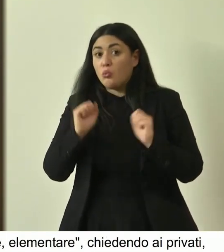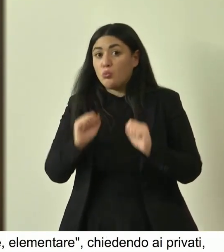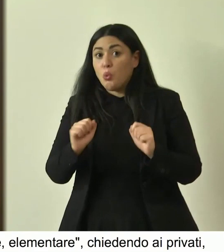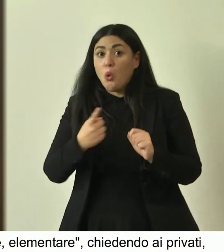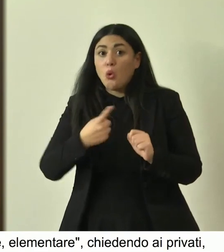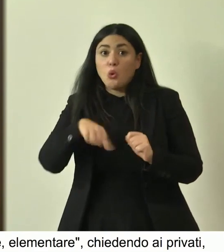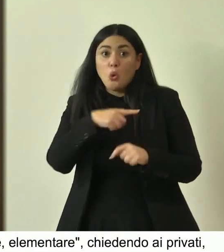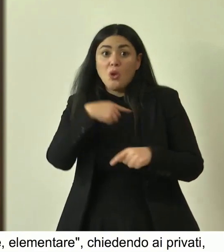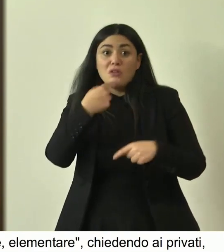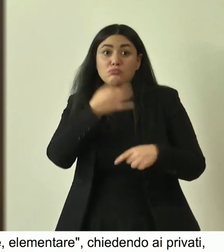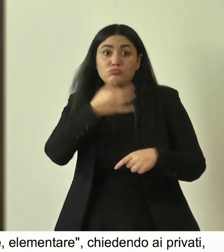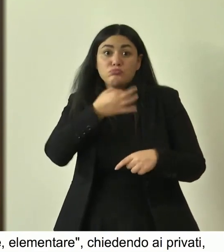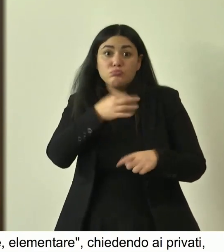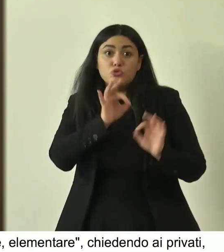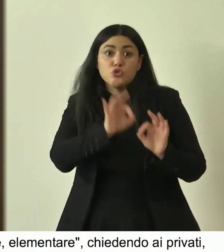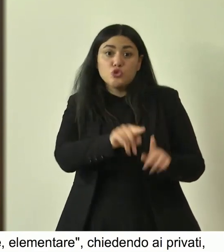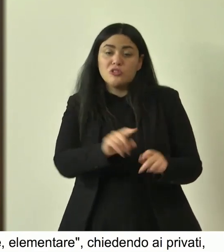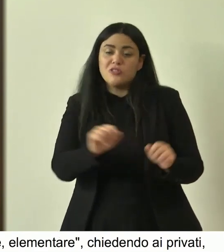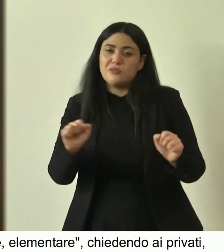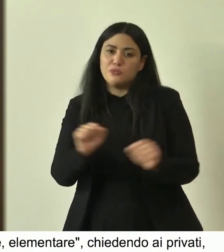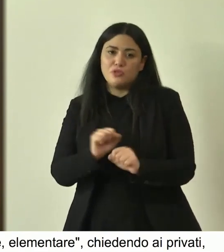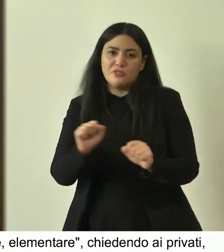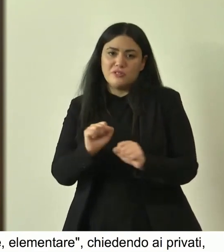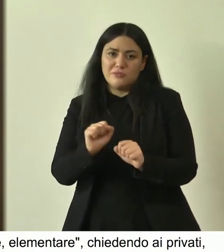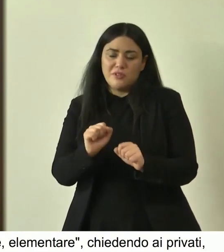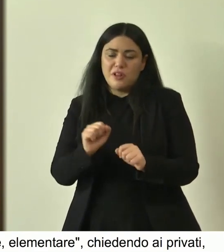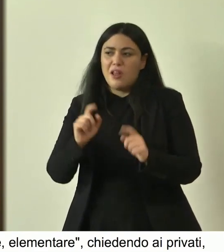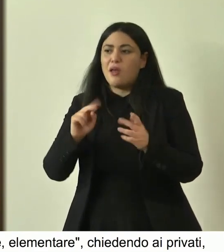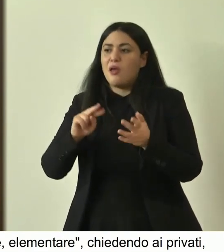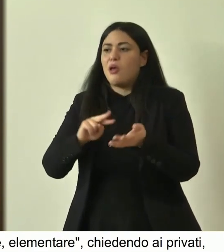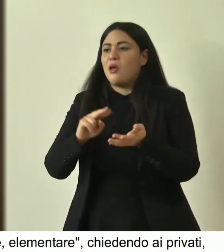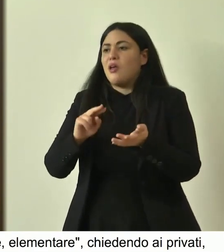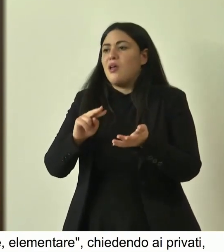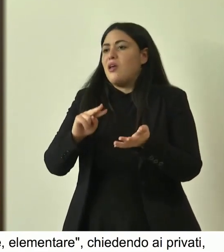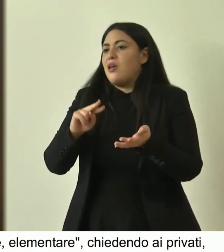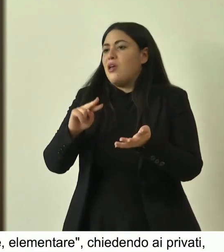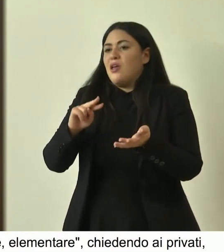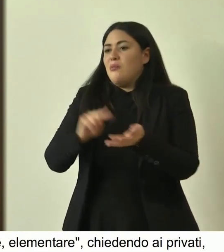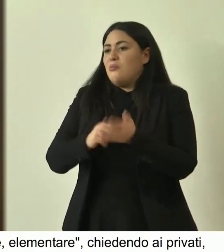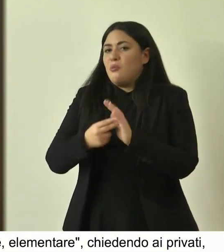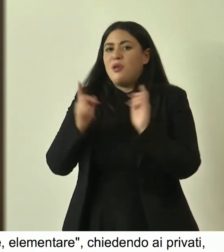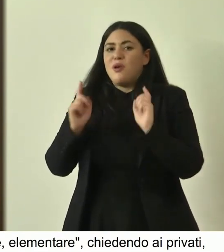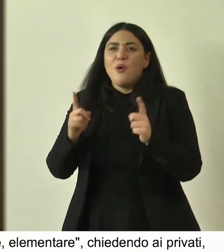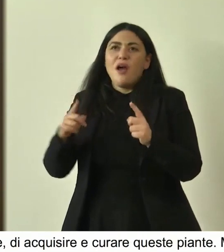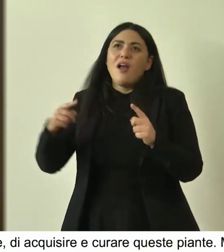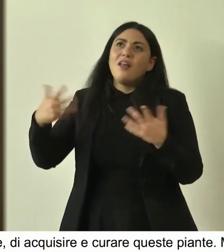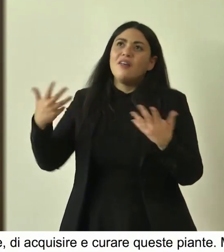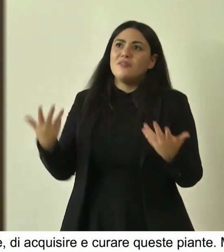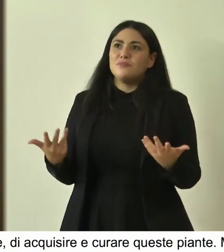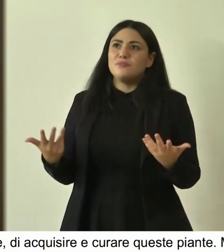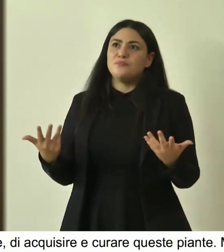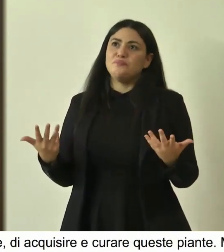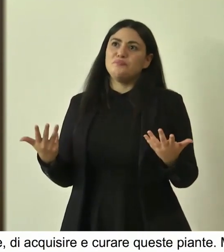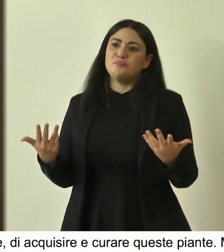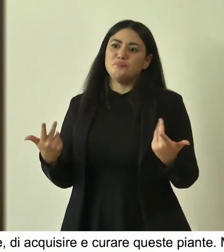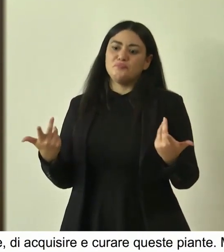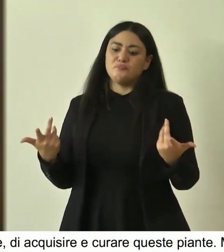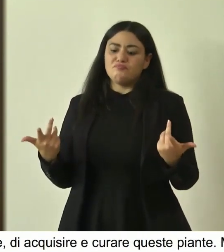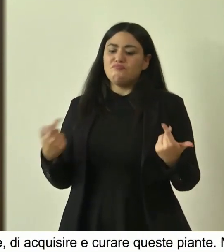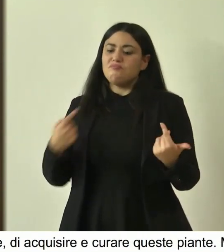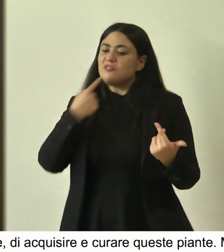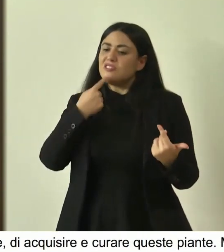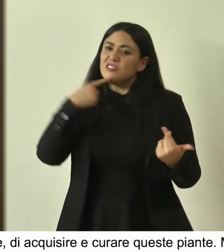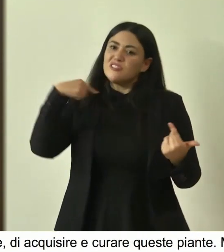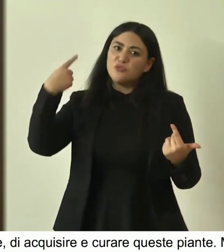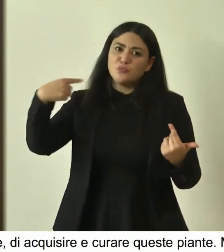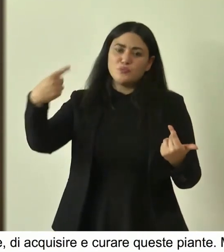di questo. Quindi il problema che abbiamo davanti è che tutti i soggetti forti che controllano il